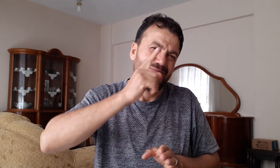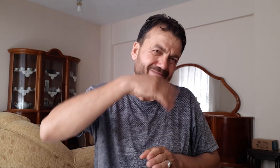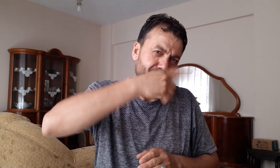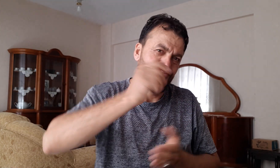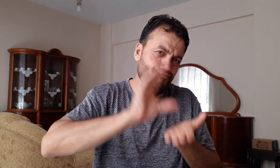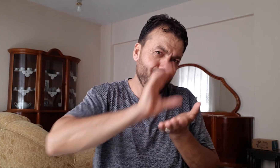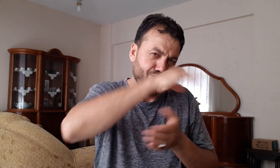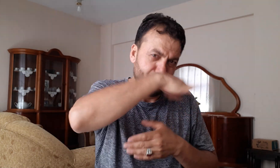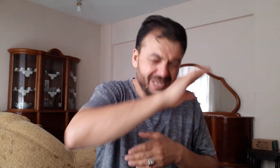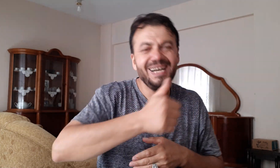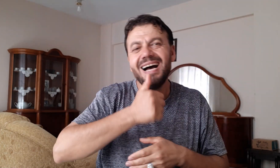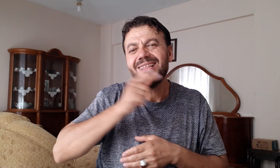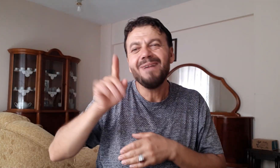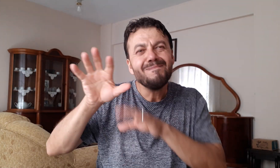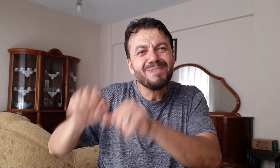Sonra ayrılmışlar.